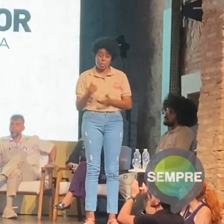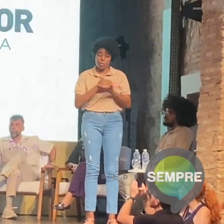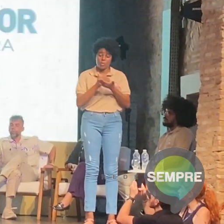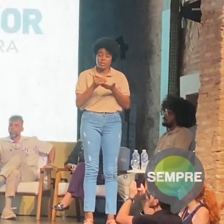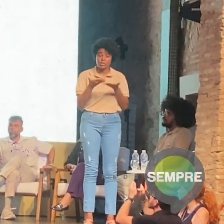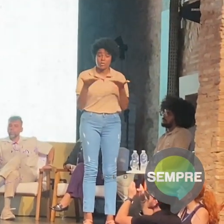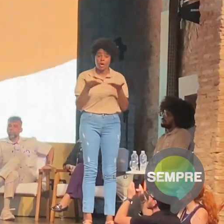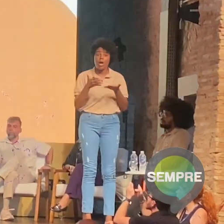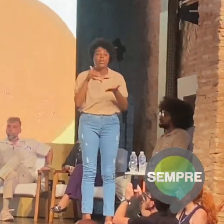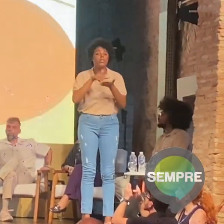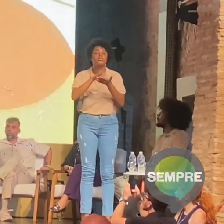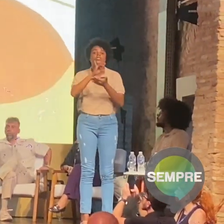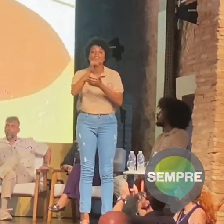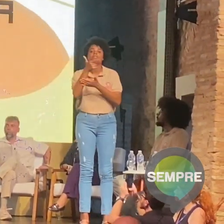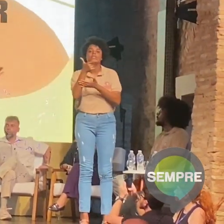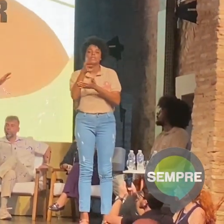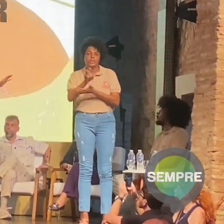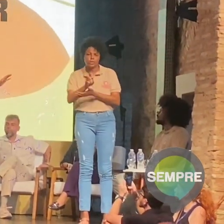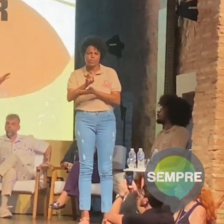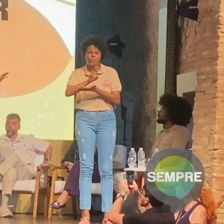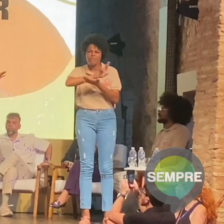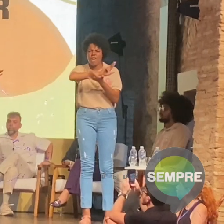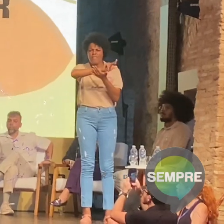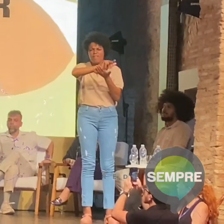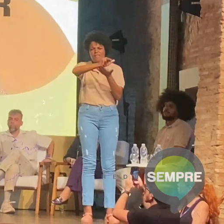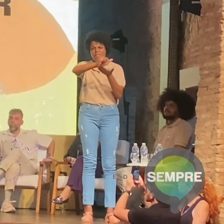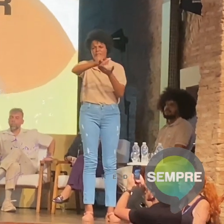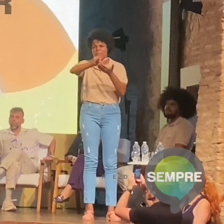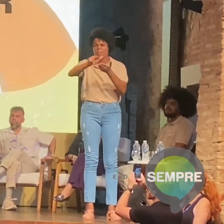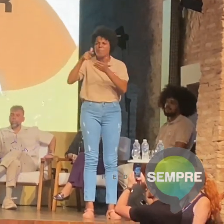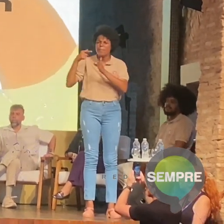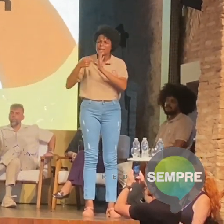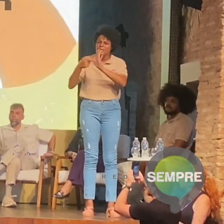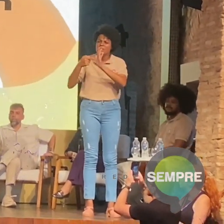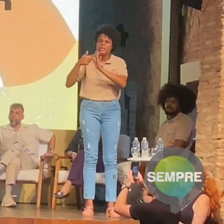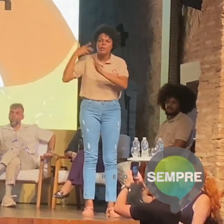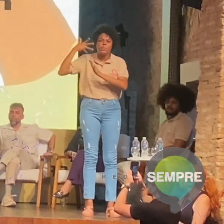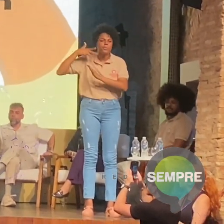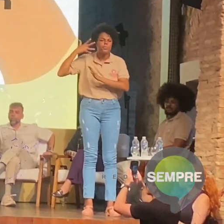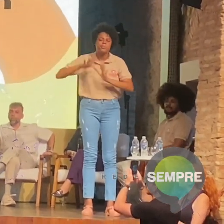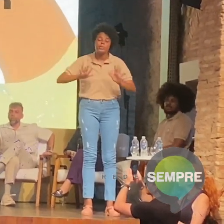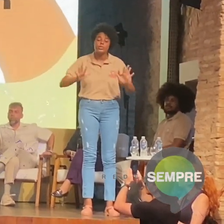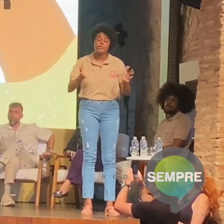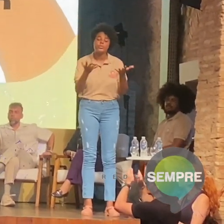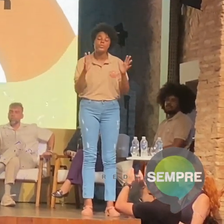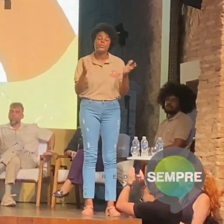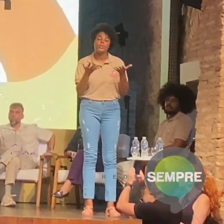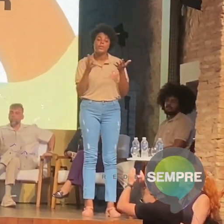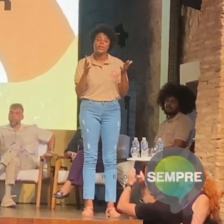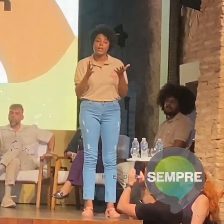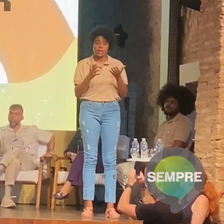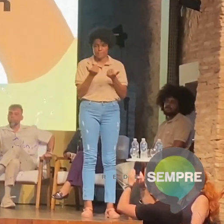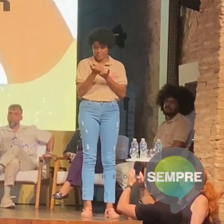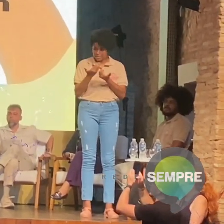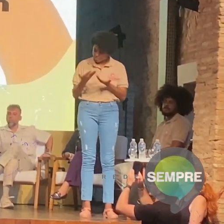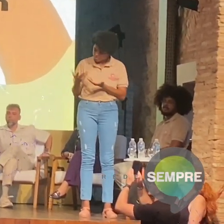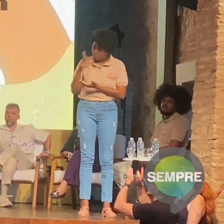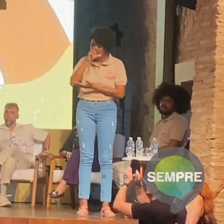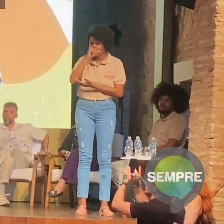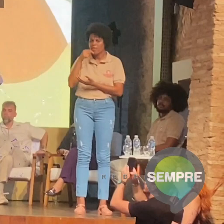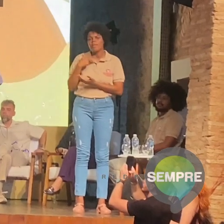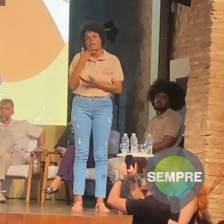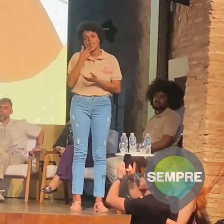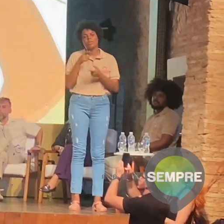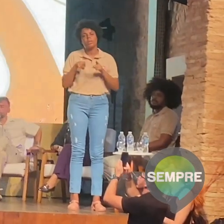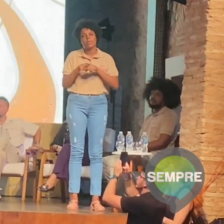hoje e vai até o dia 25, com diversos painéis, é estimular minha vice-prefeita, e eu falo